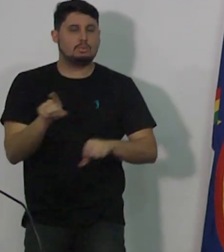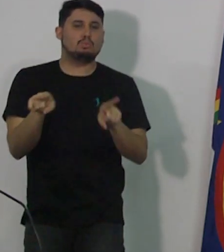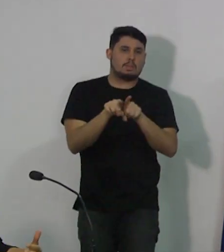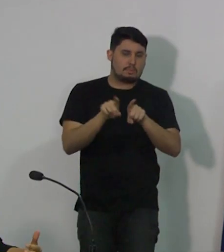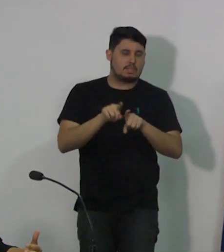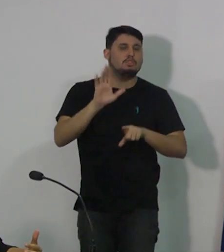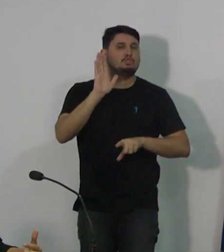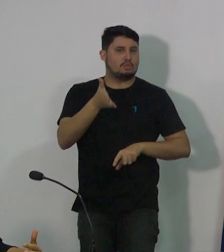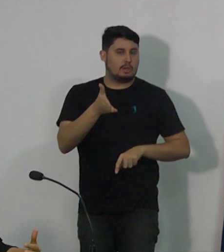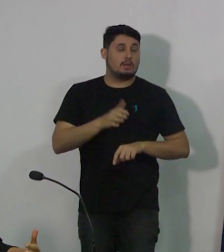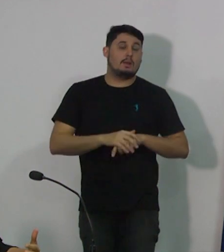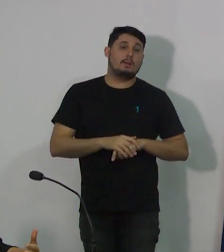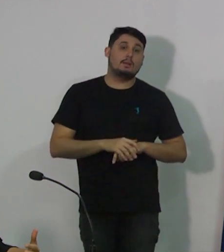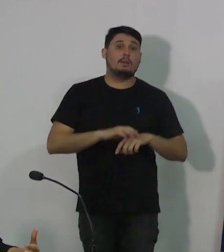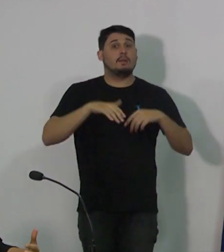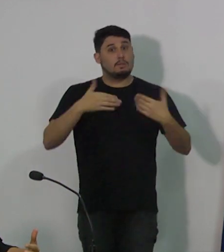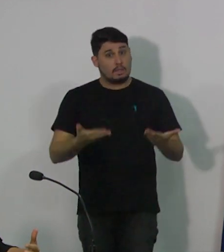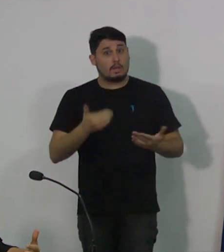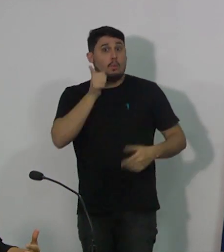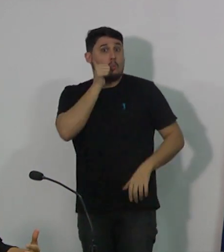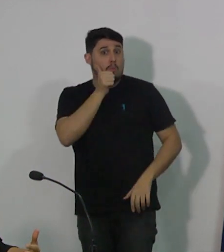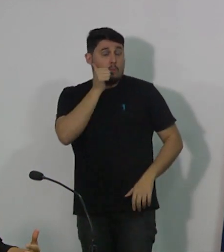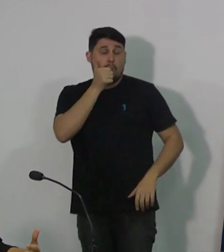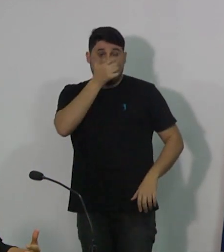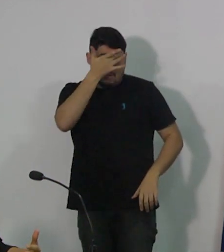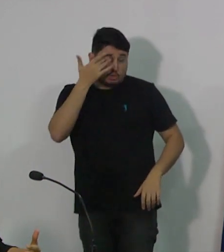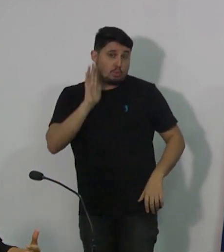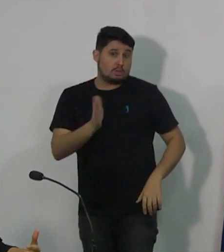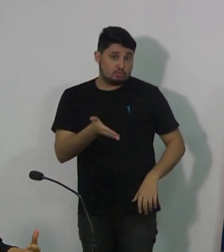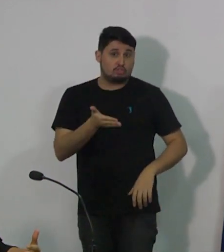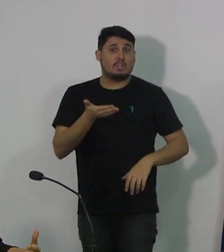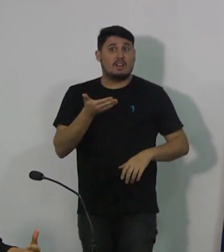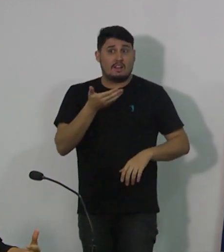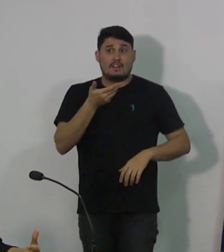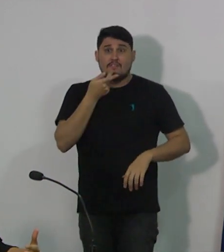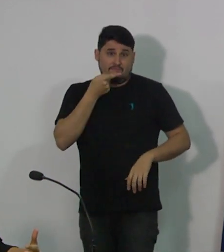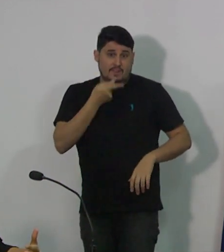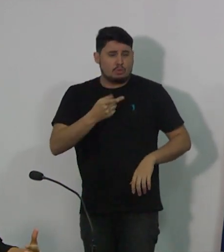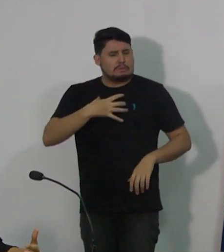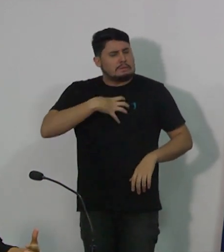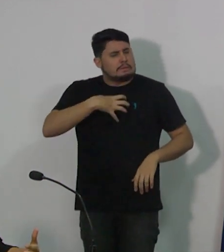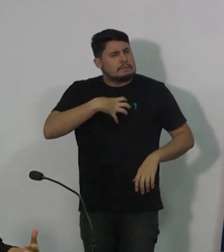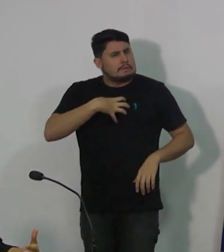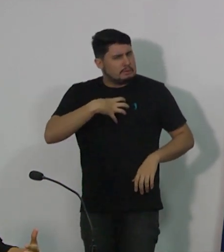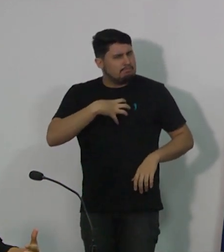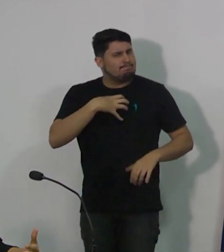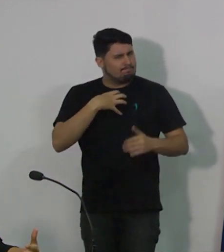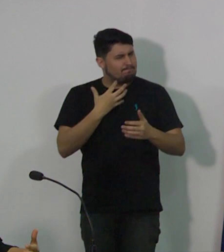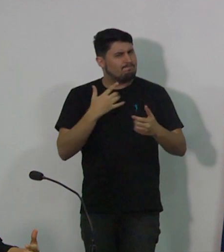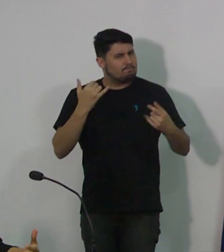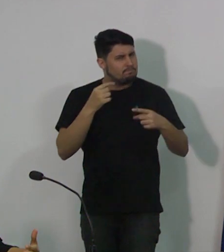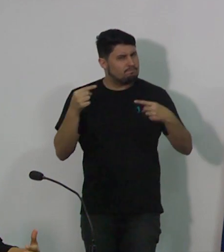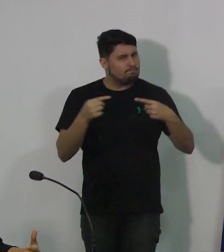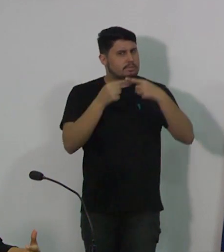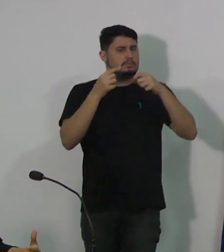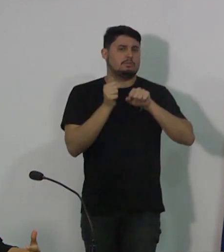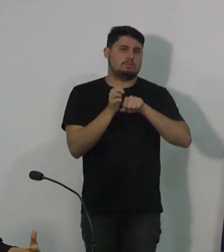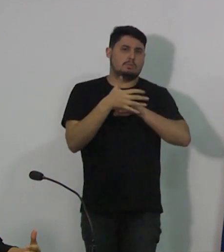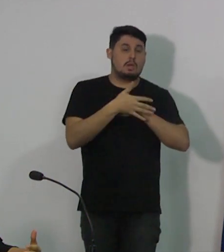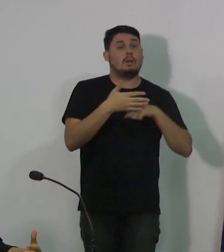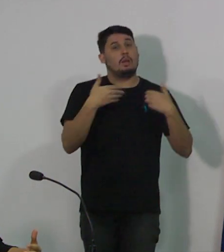com os sintomas e anunciou que estava com os sintomas, e por isso ela foi para o Hospital Oswaldo Cruz, que era referência naquele